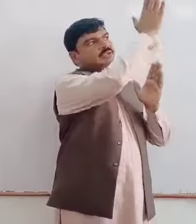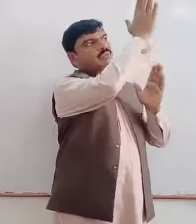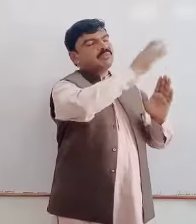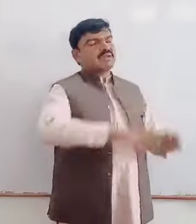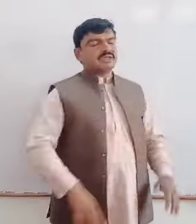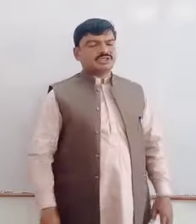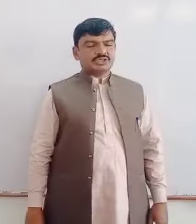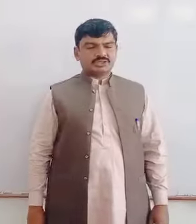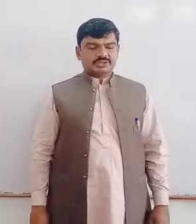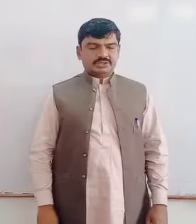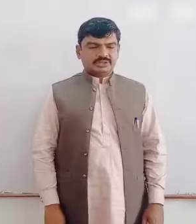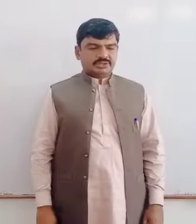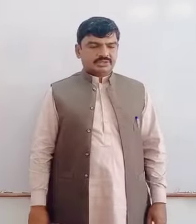शब मेराज, शब कदर,